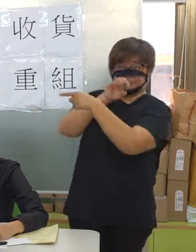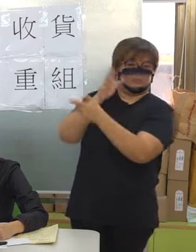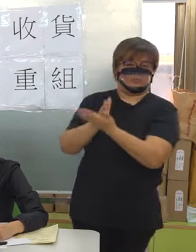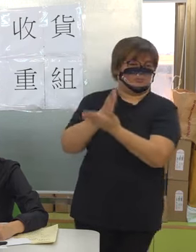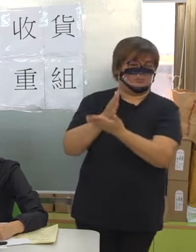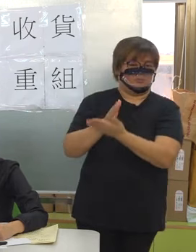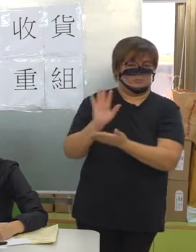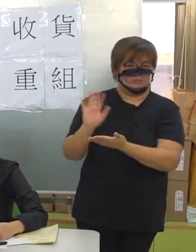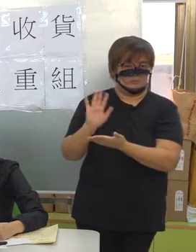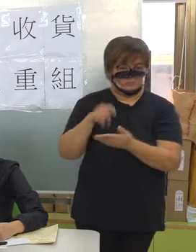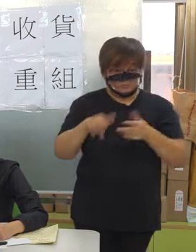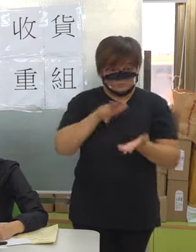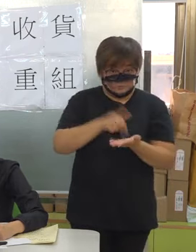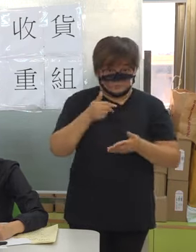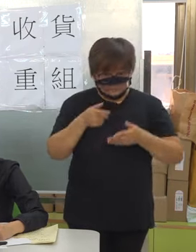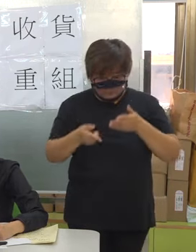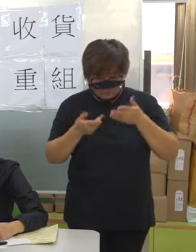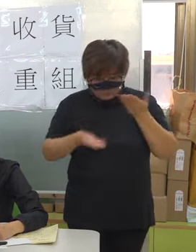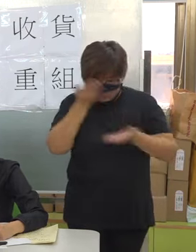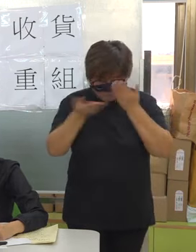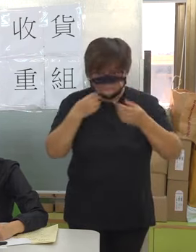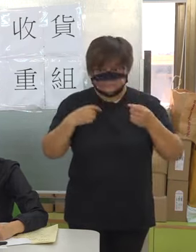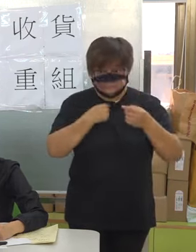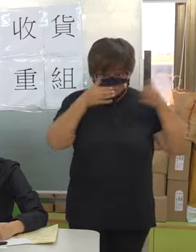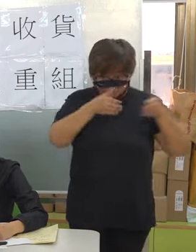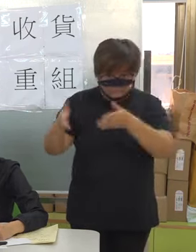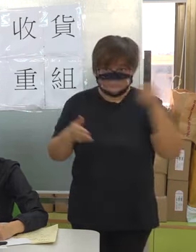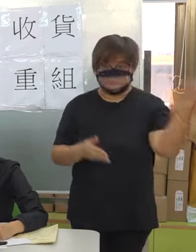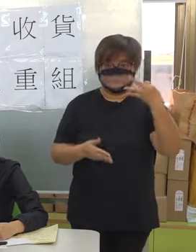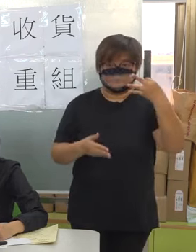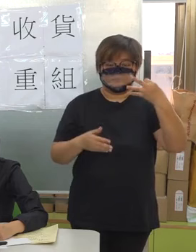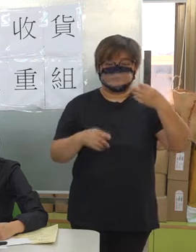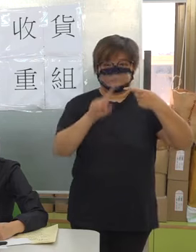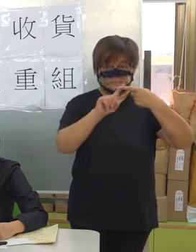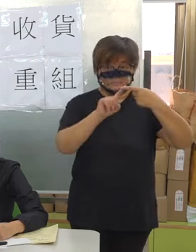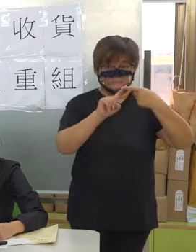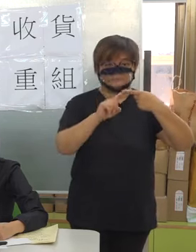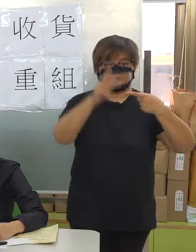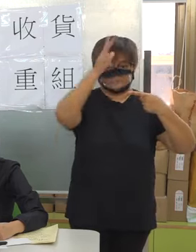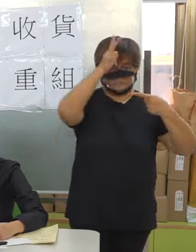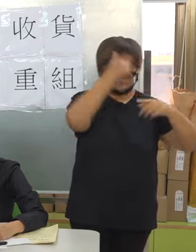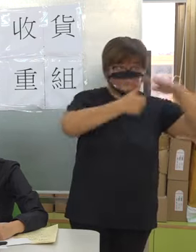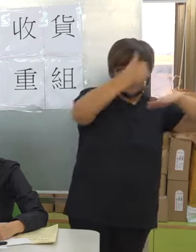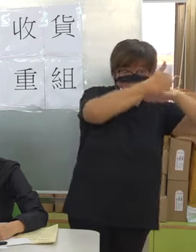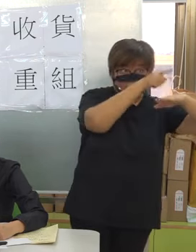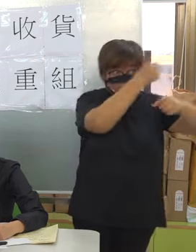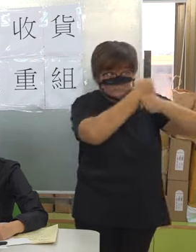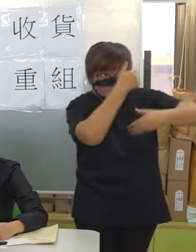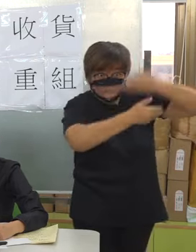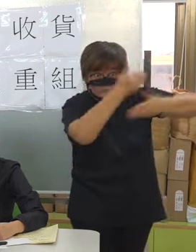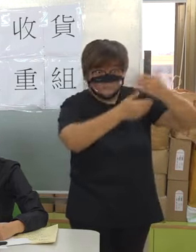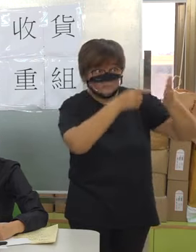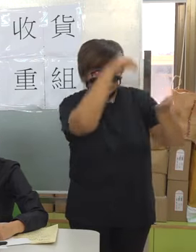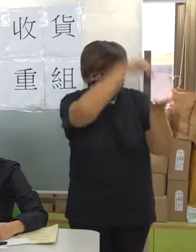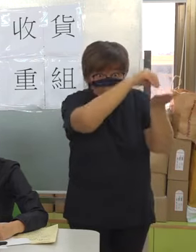題。第一，港共內部政策決策的正當性，包括林鄭班子強推逃犯條